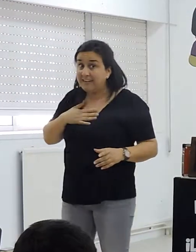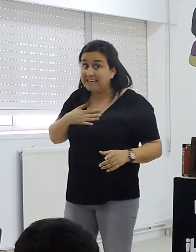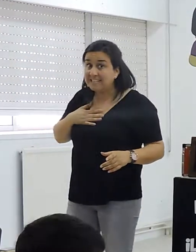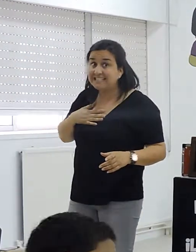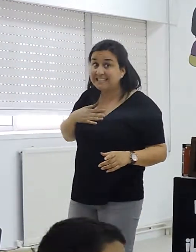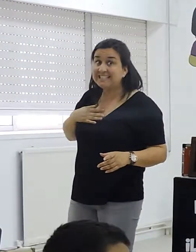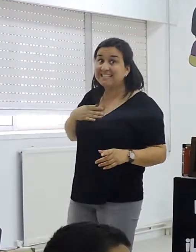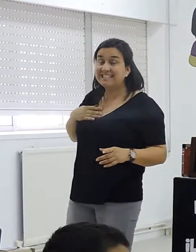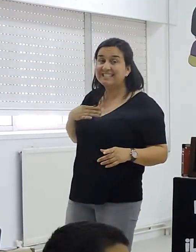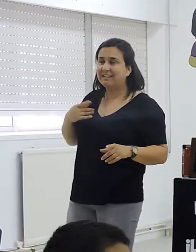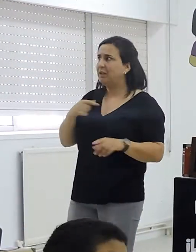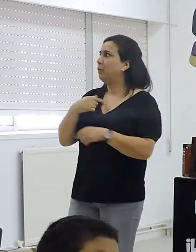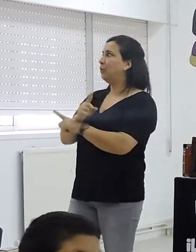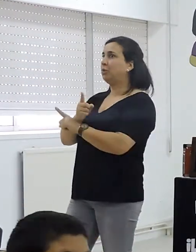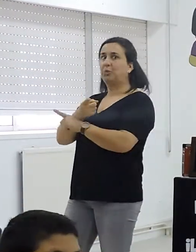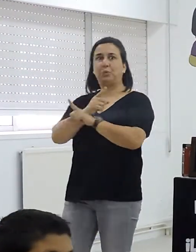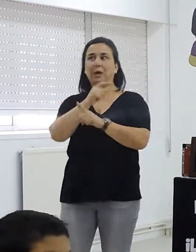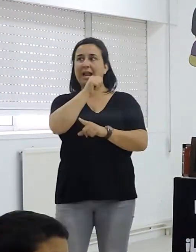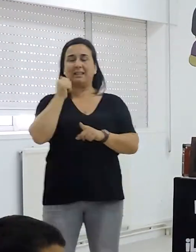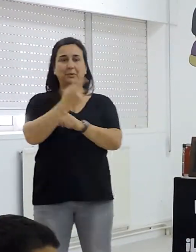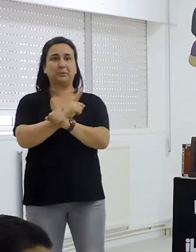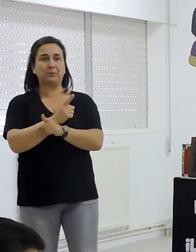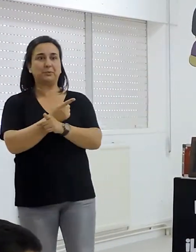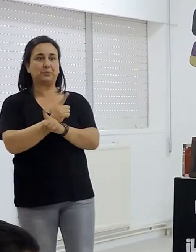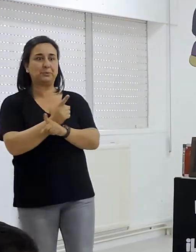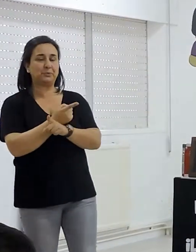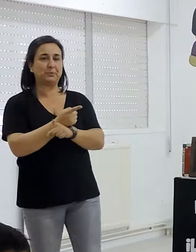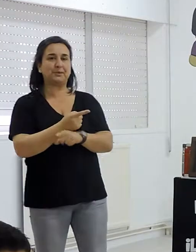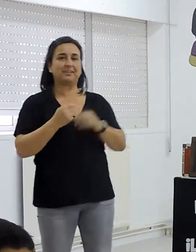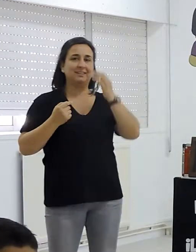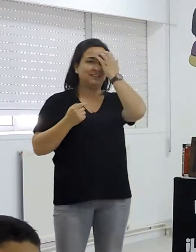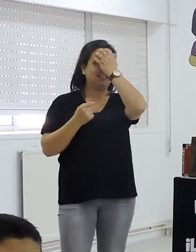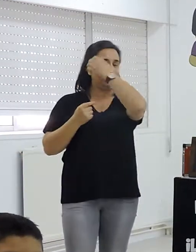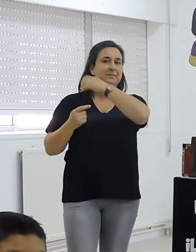decides. nervios! ¿Qué hago? ¡Me quedo!